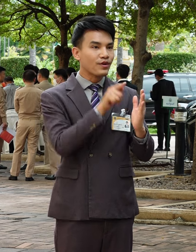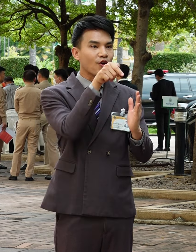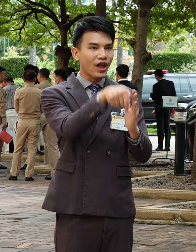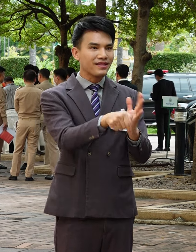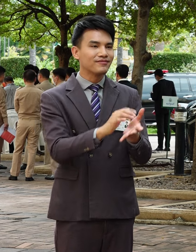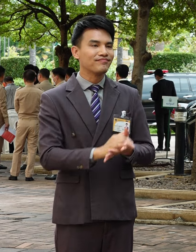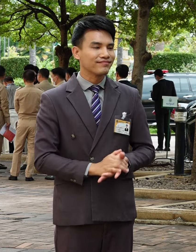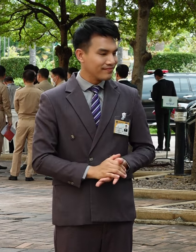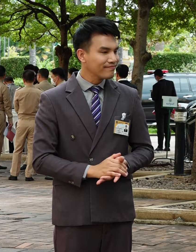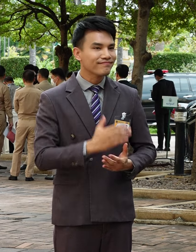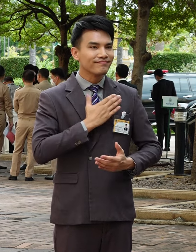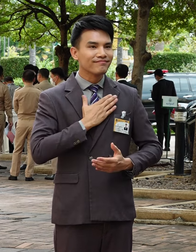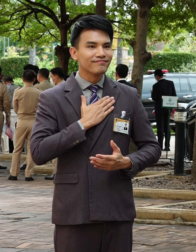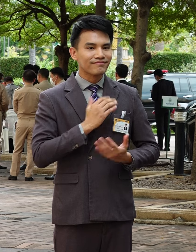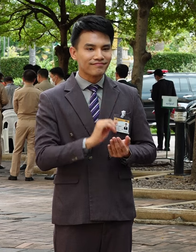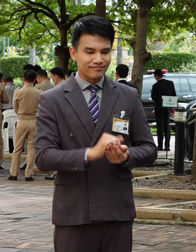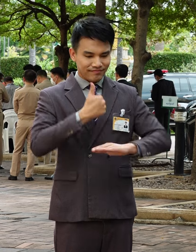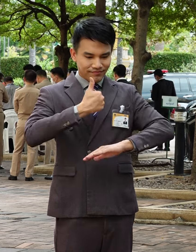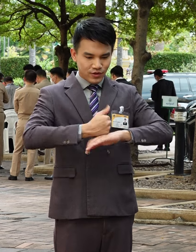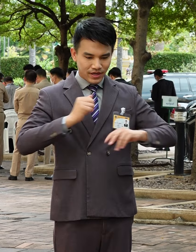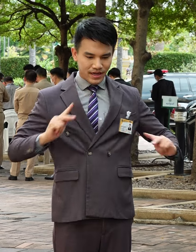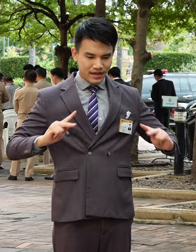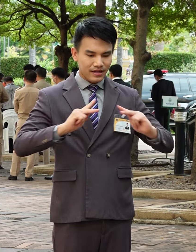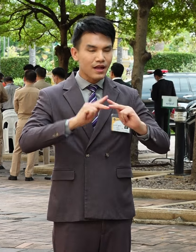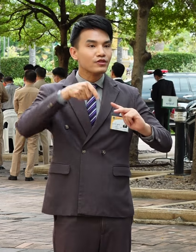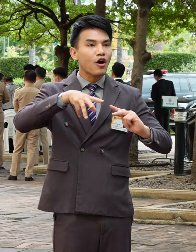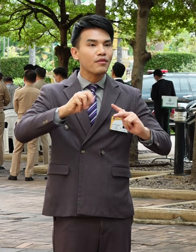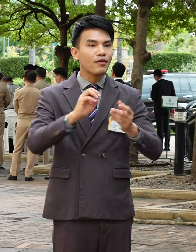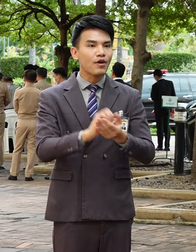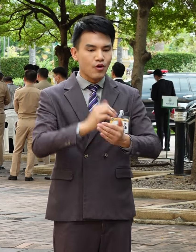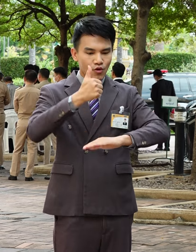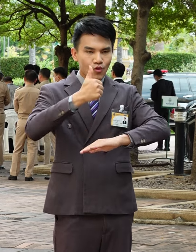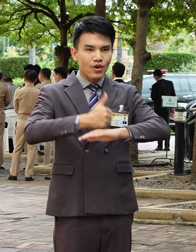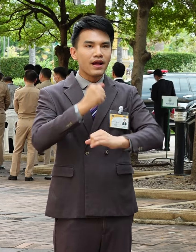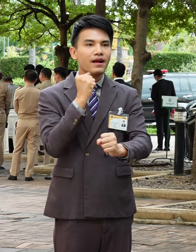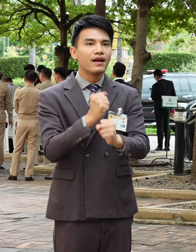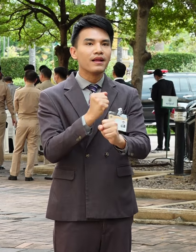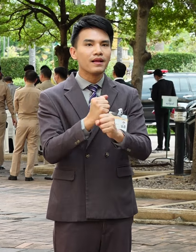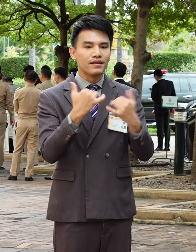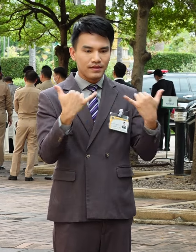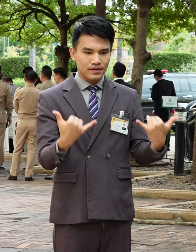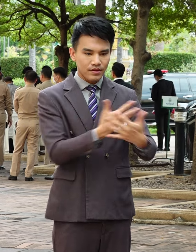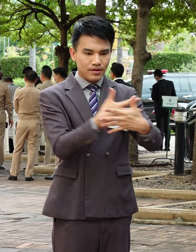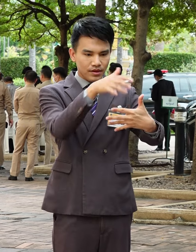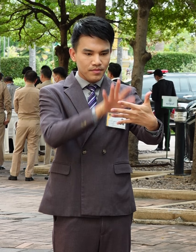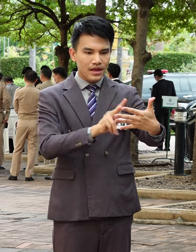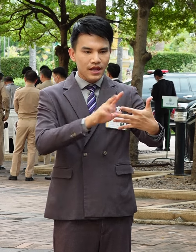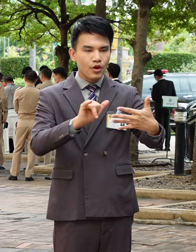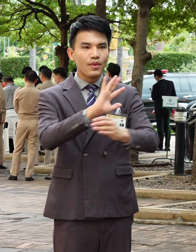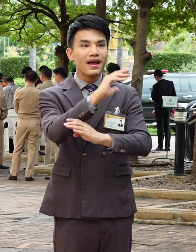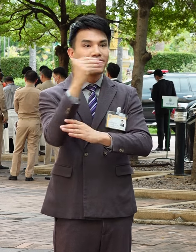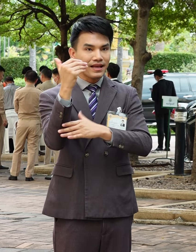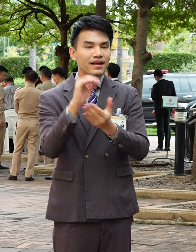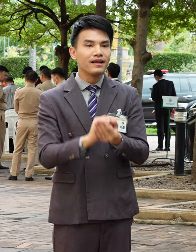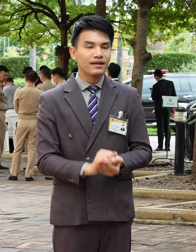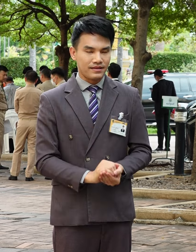ชสีมานะครับผมเองรวมทั้งผู้บริหารกระทรวงพม.รวมทั้งท่านผู้อำนวยการนะครับสำนักงานนโยบายที่ดินแห่งชาติน